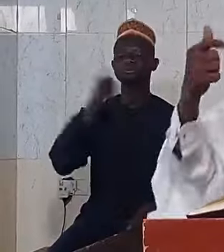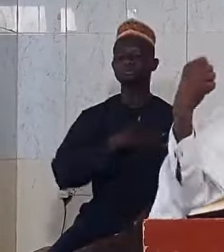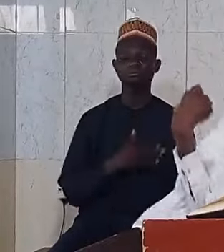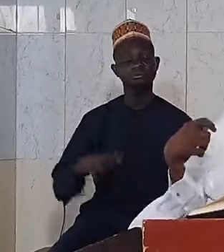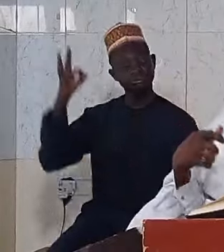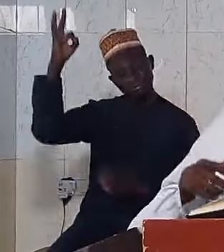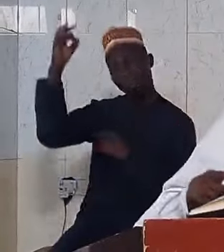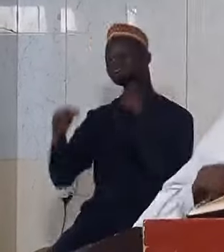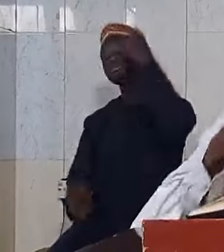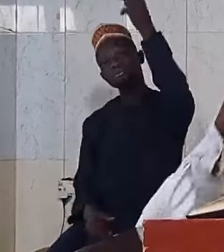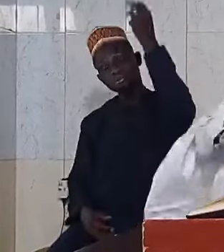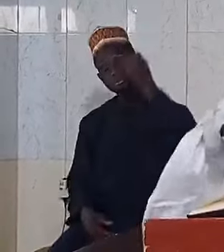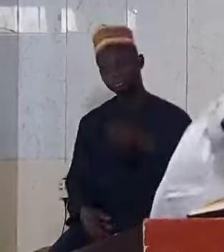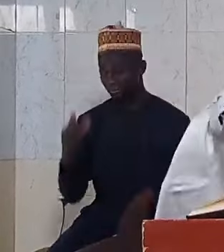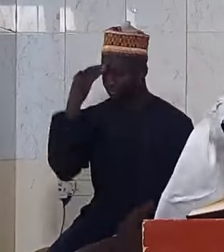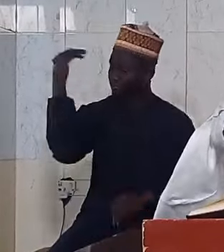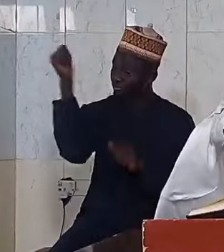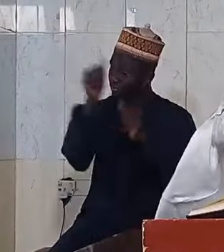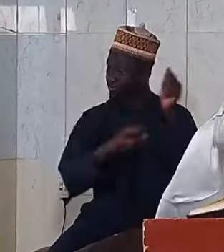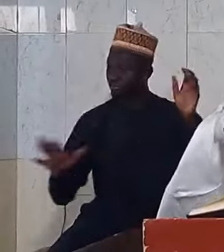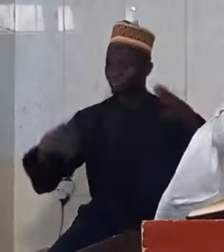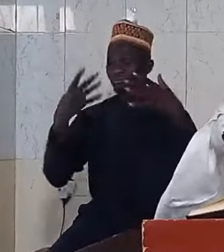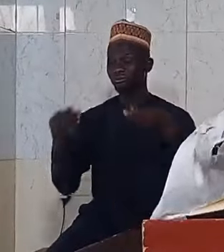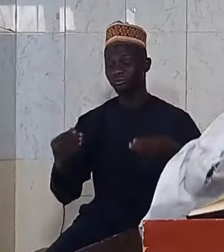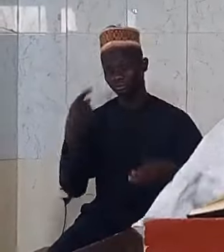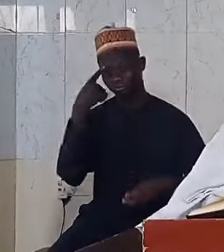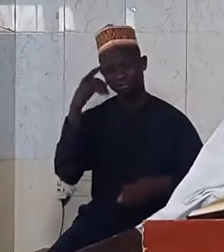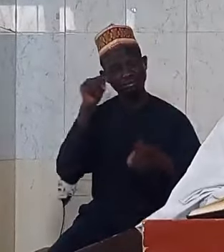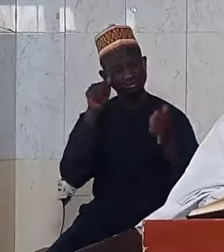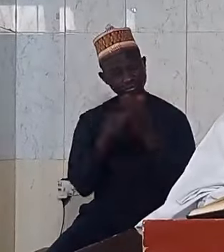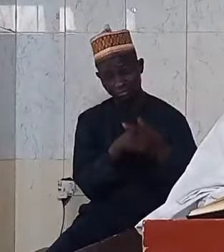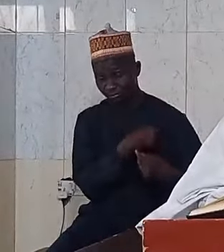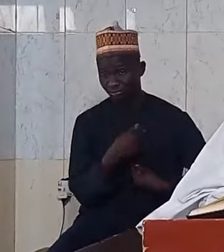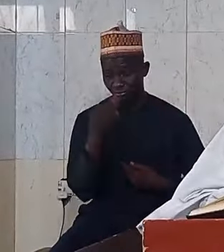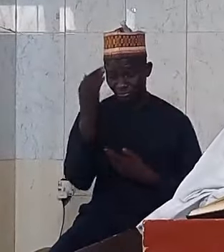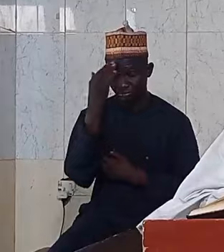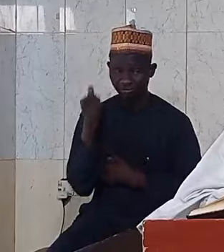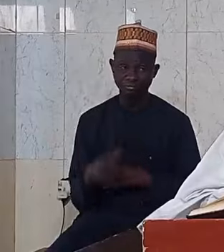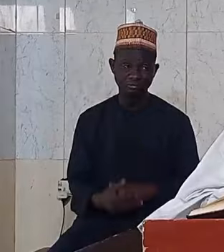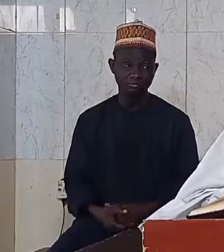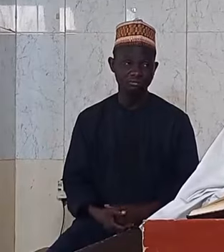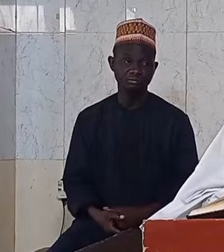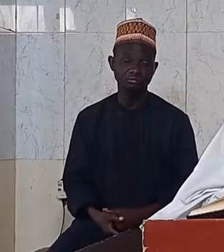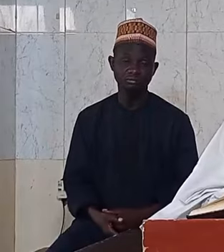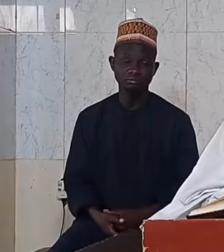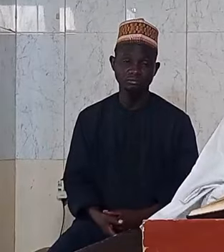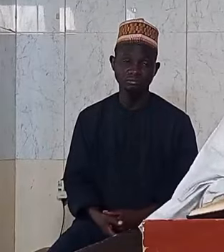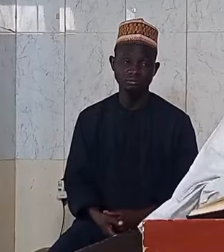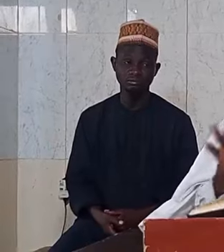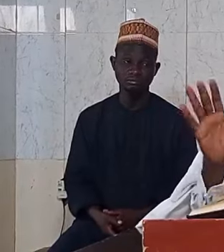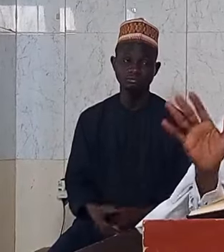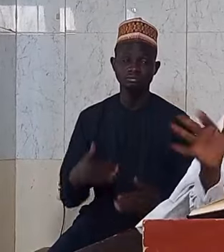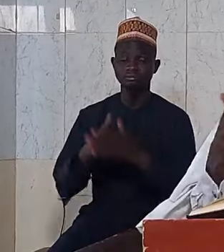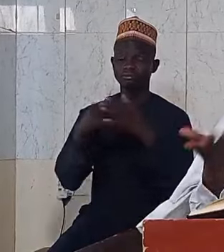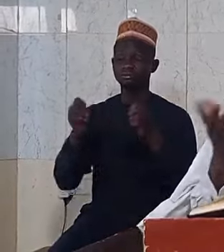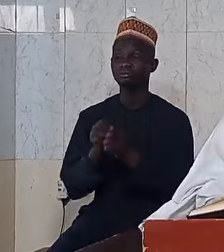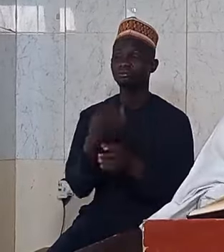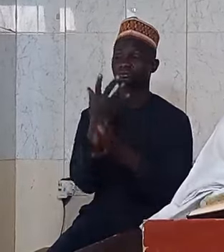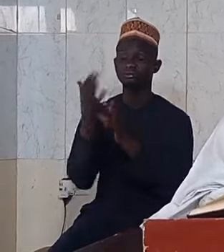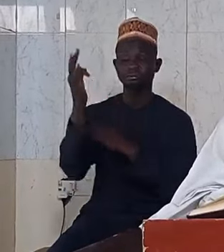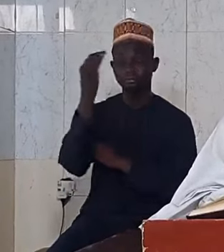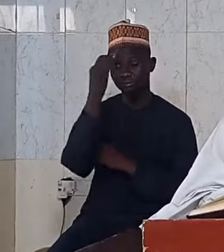shi din za ka ga shine ya san abin da yake bi zati sudur innahu alimun bi zati sudur tun kafin ka roka